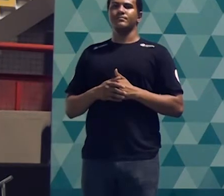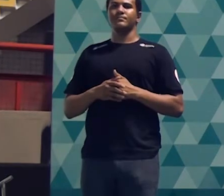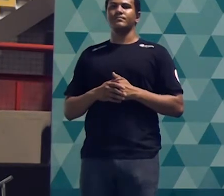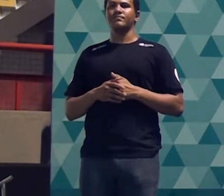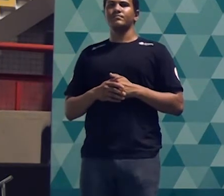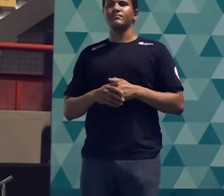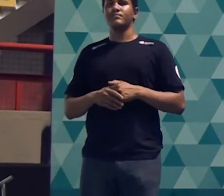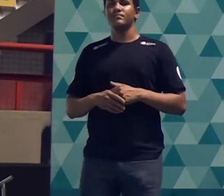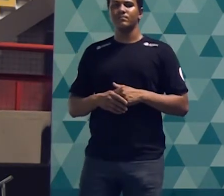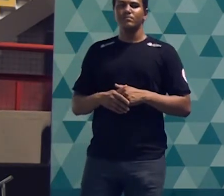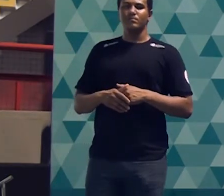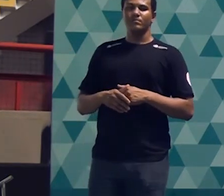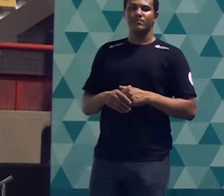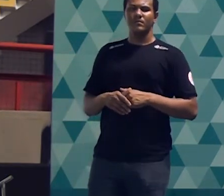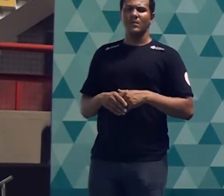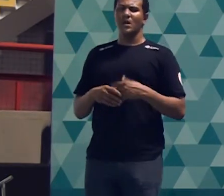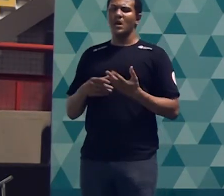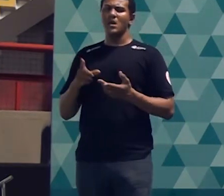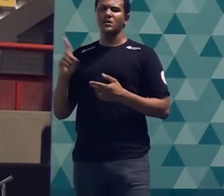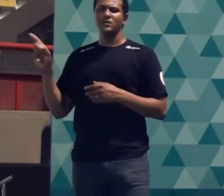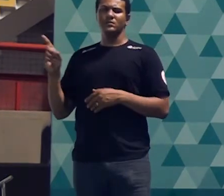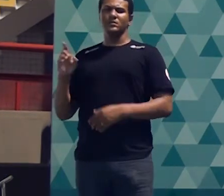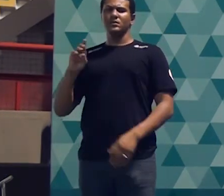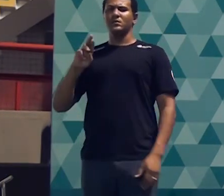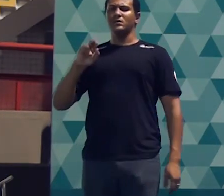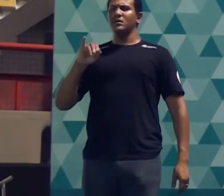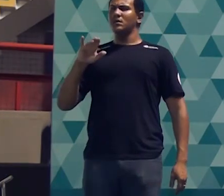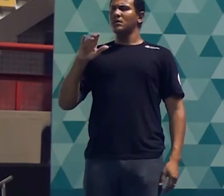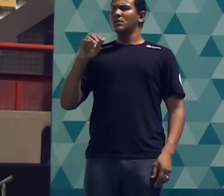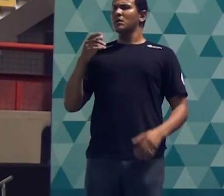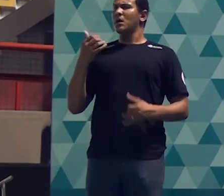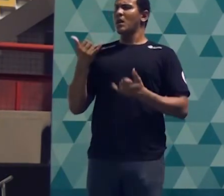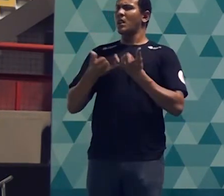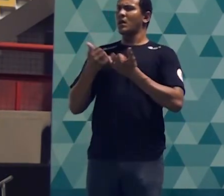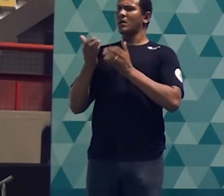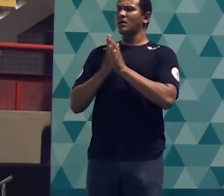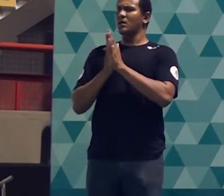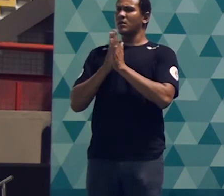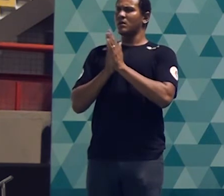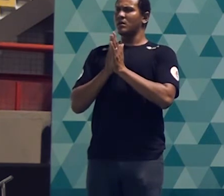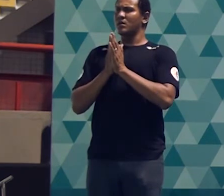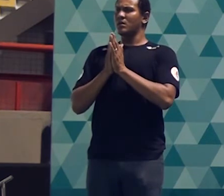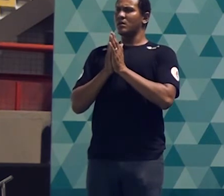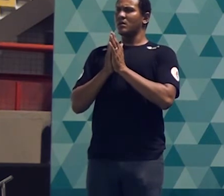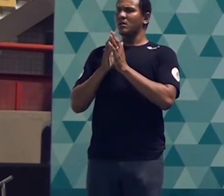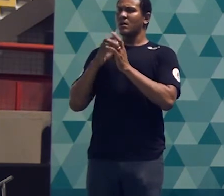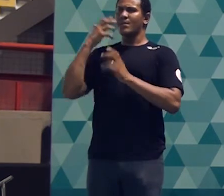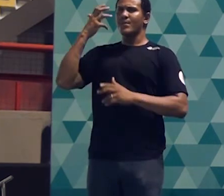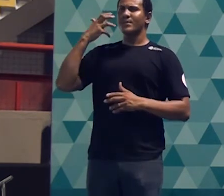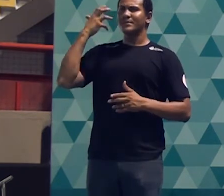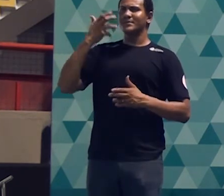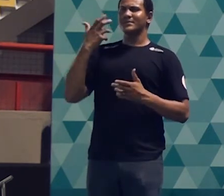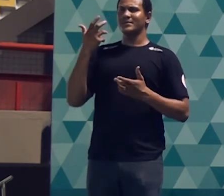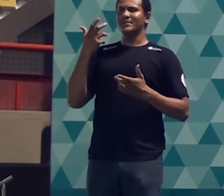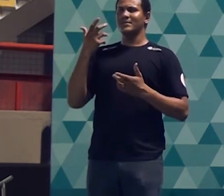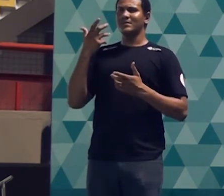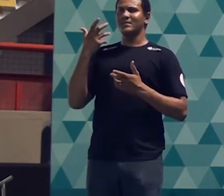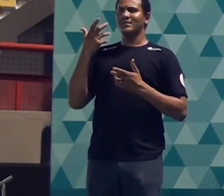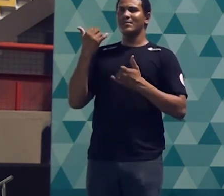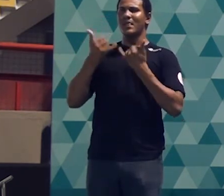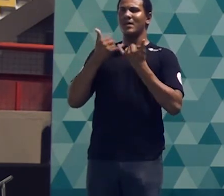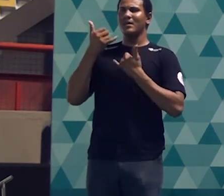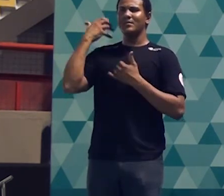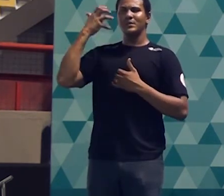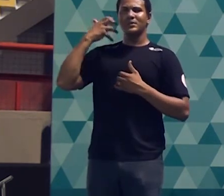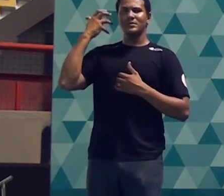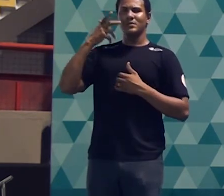Brinquedos cantados. Professor, o que é isso? Quem de vocês não já brincou de andoleta? Andoleta, tal, então o trem